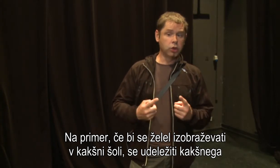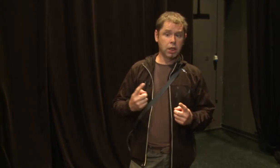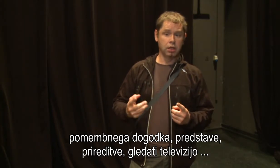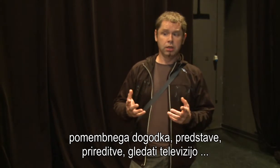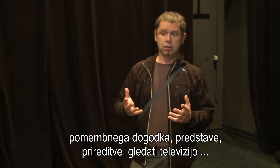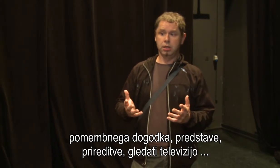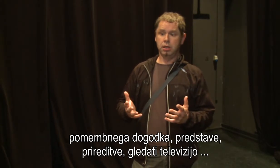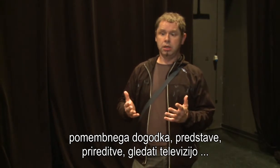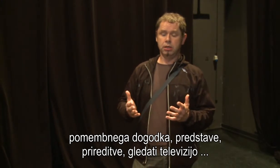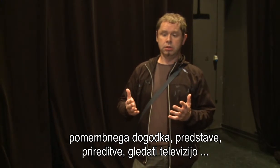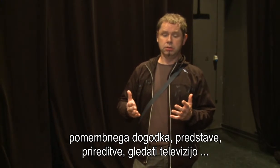dogodki,